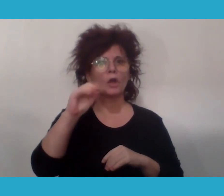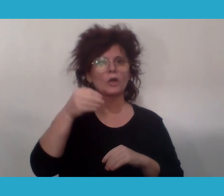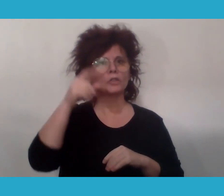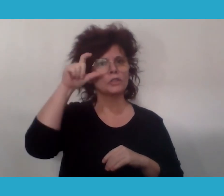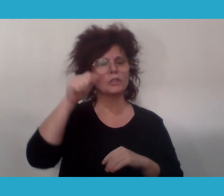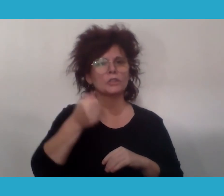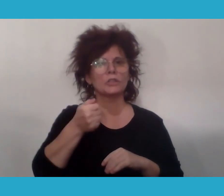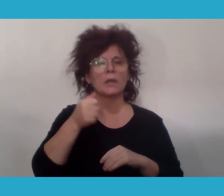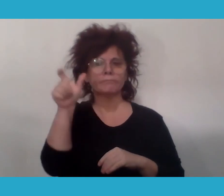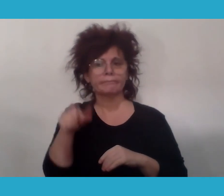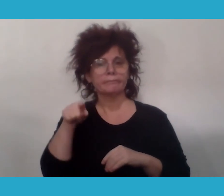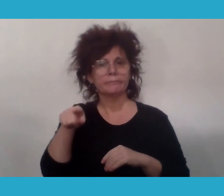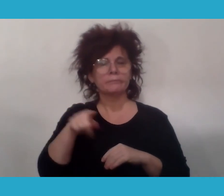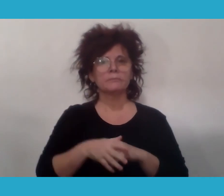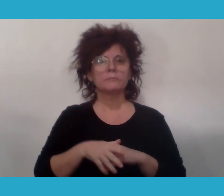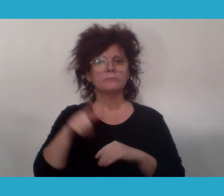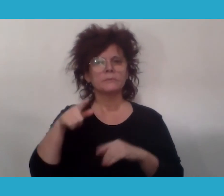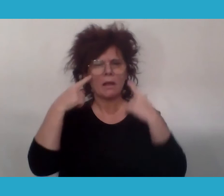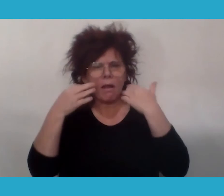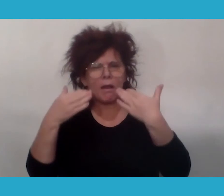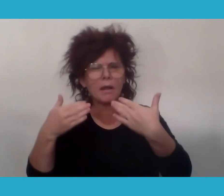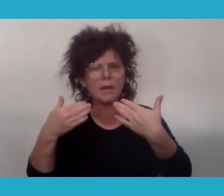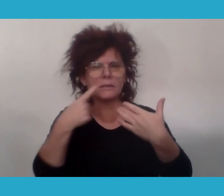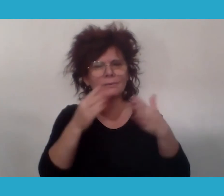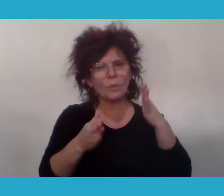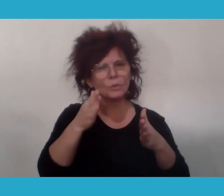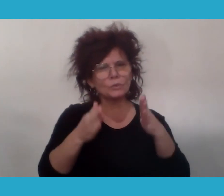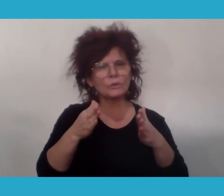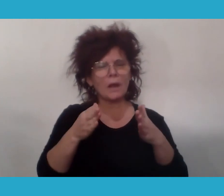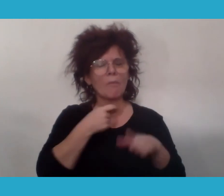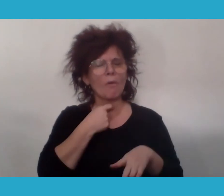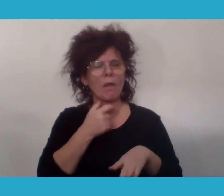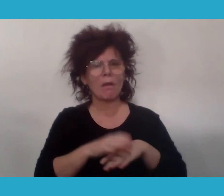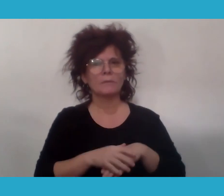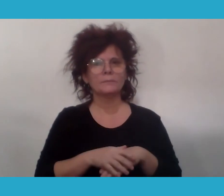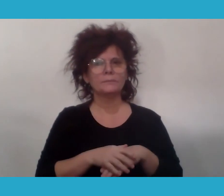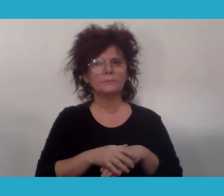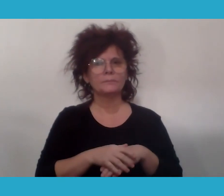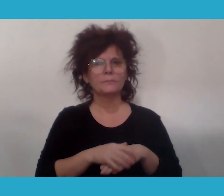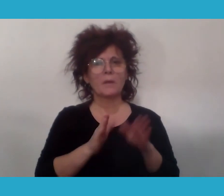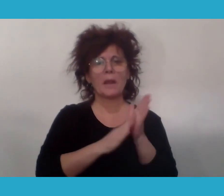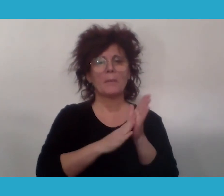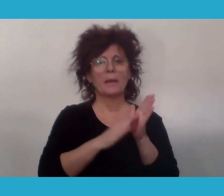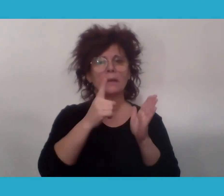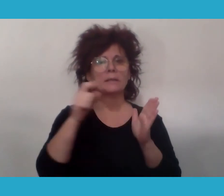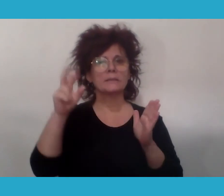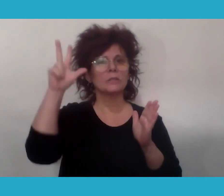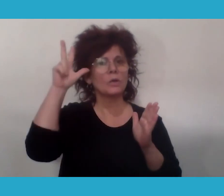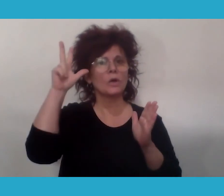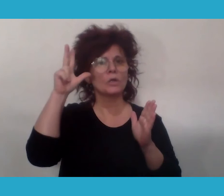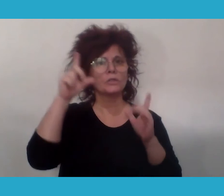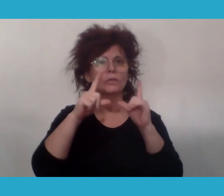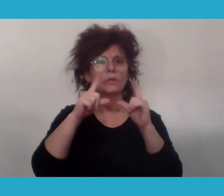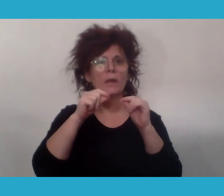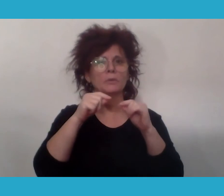del sector rural de Tanti y pretende analizar un tramo de este amplio estudio de impacto ambiental. En la página 108, capítulo